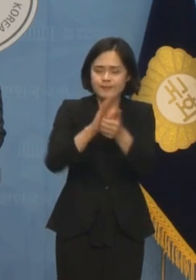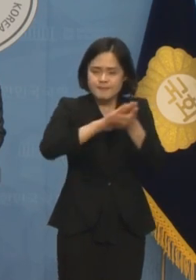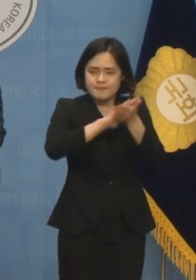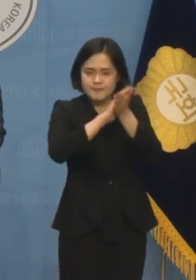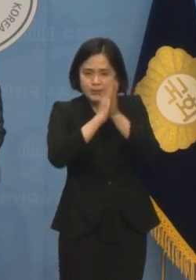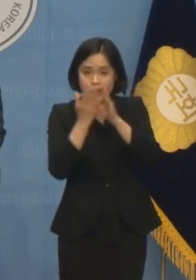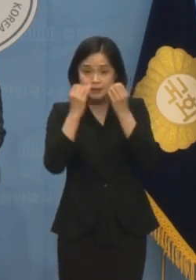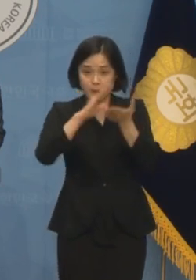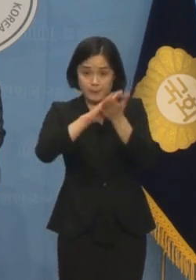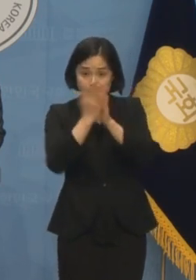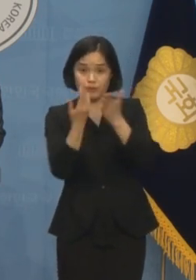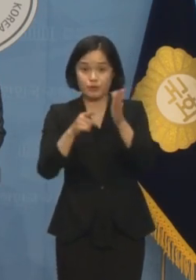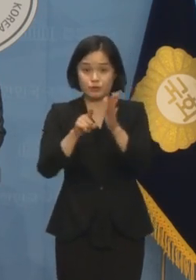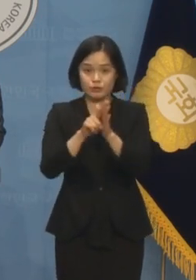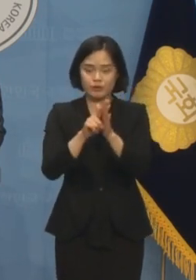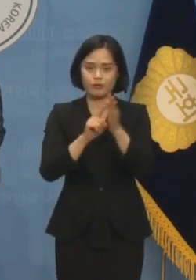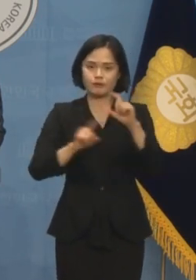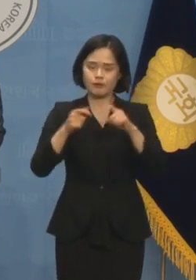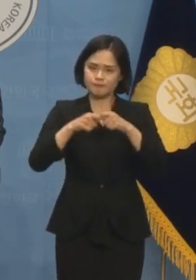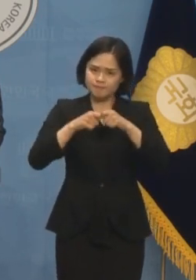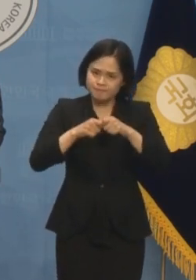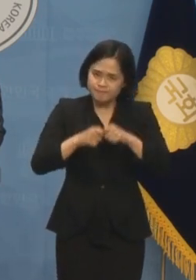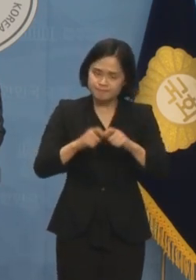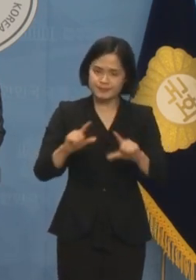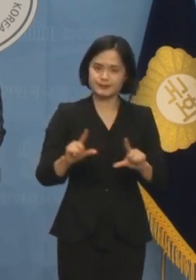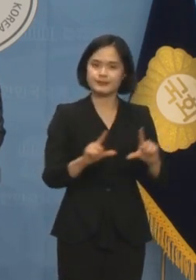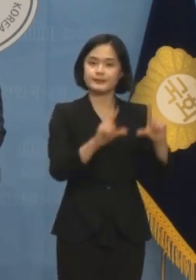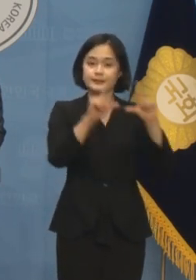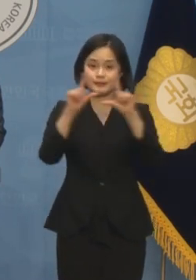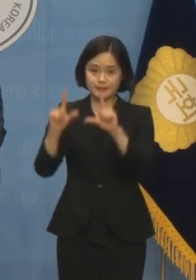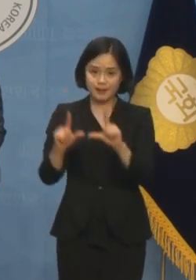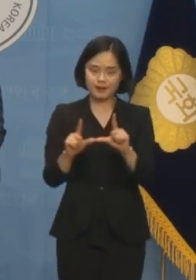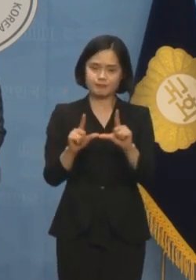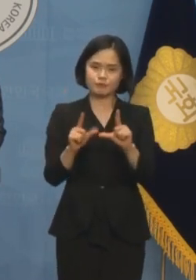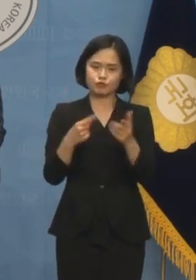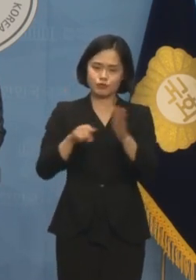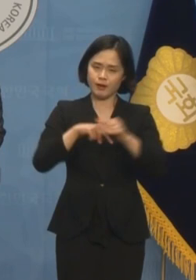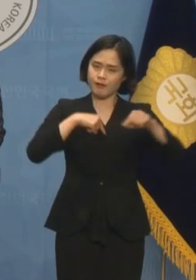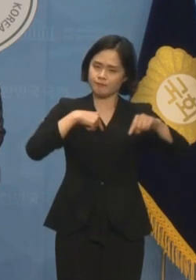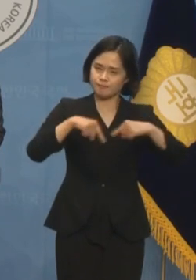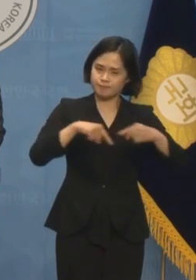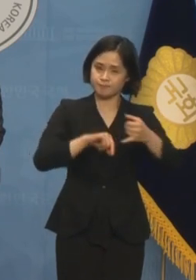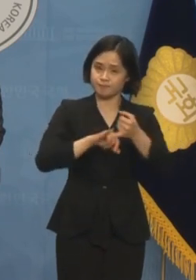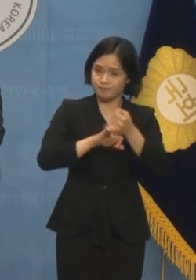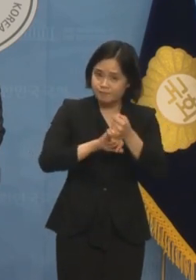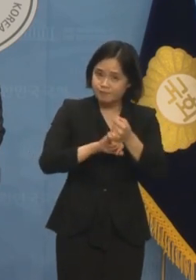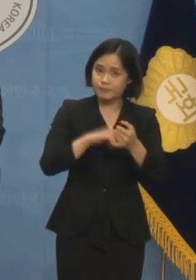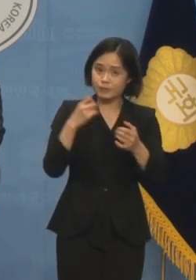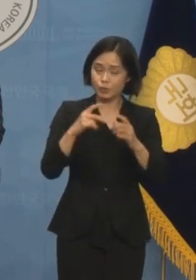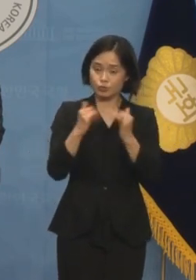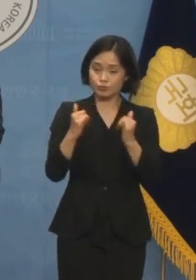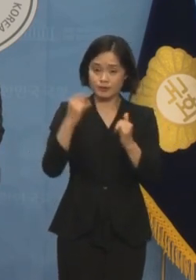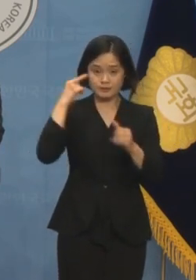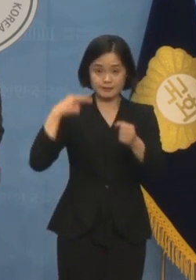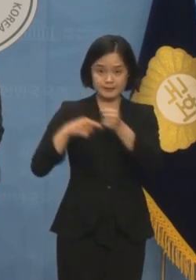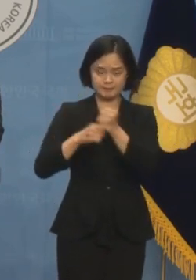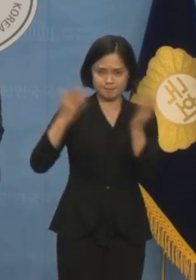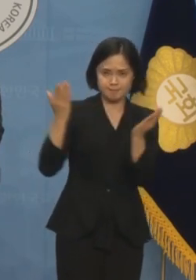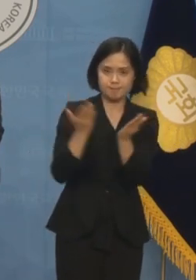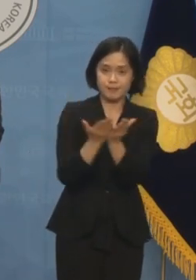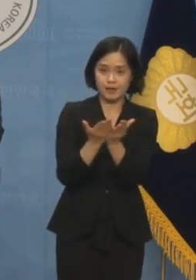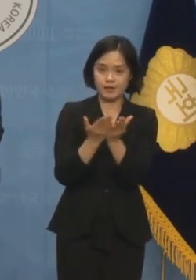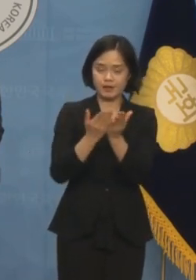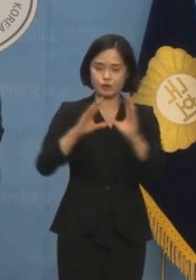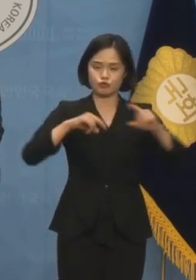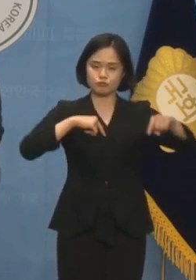이어지도록 더욱 세심하게 민생을 챙기고 국민의 뜻에 따라 국정을 펴나가겠다는